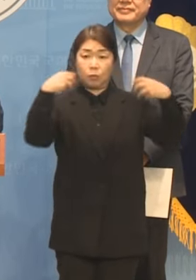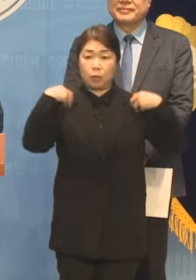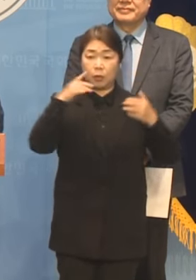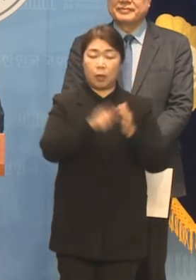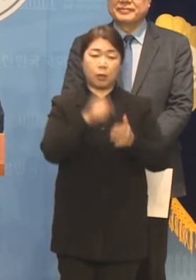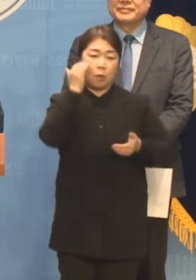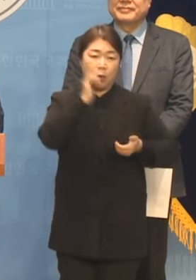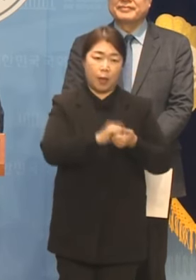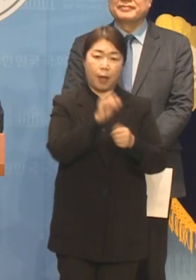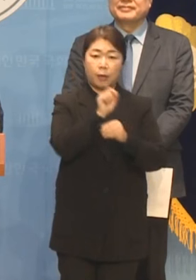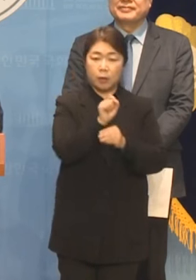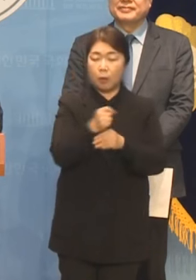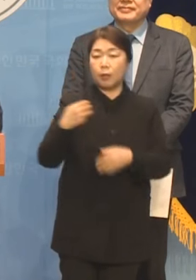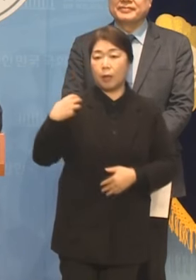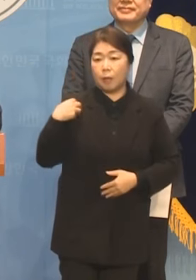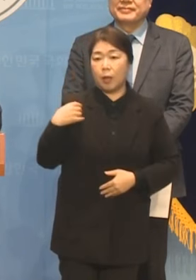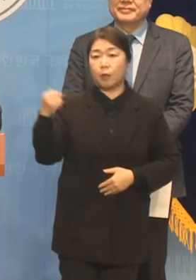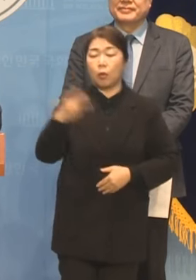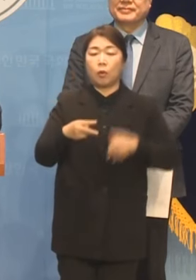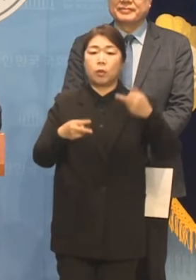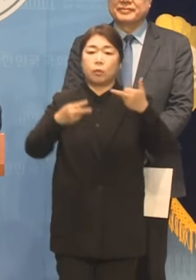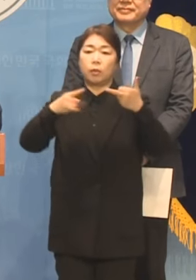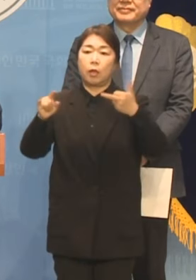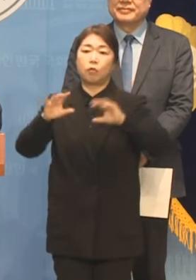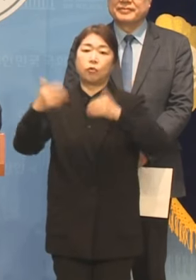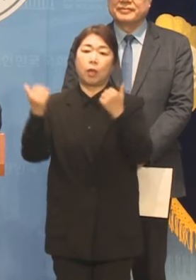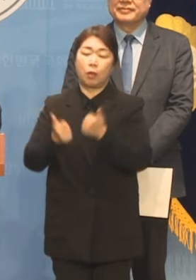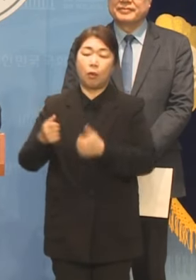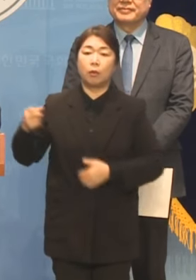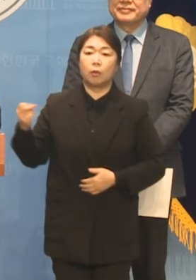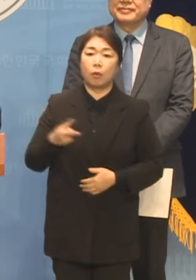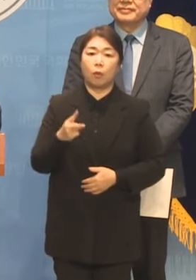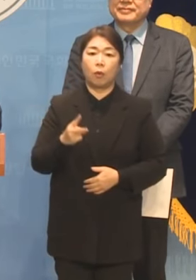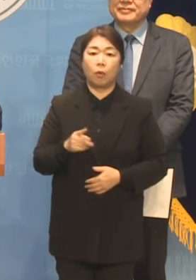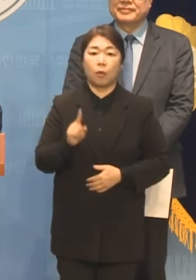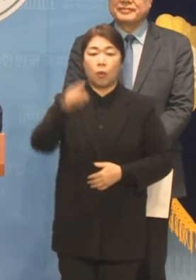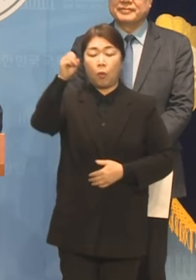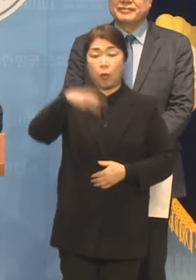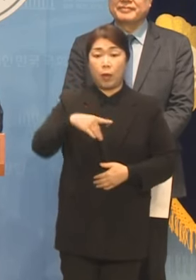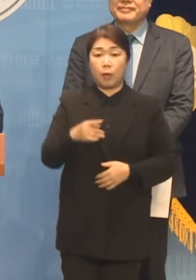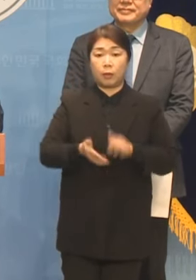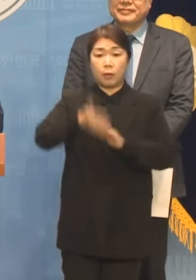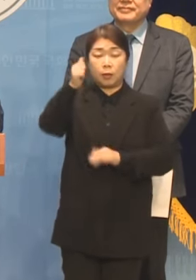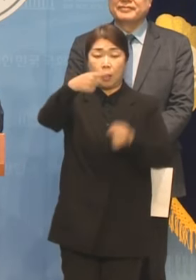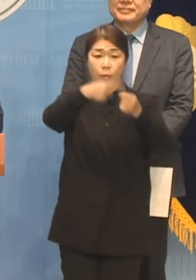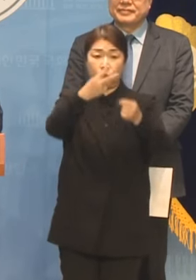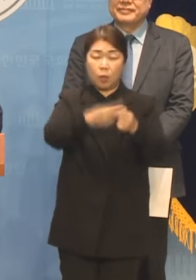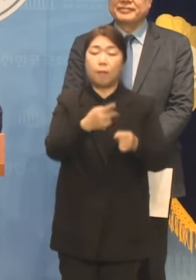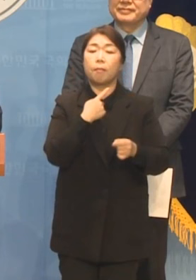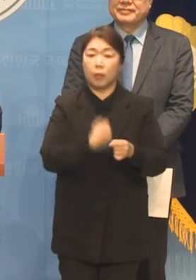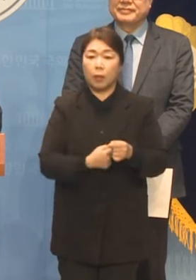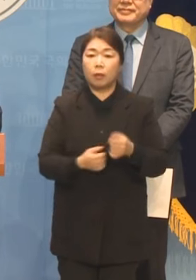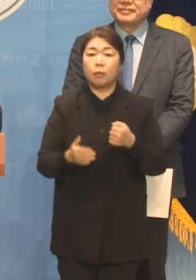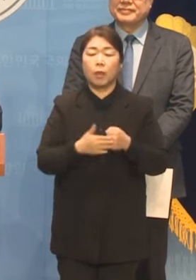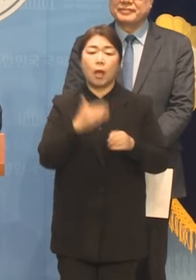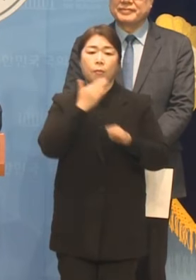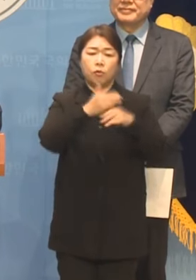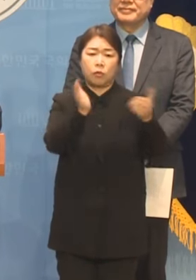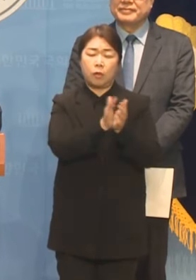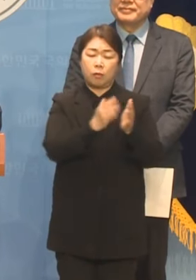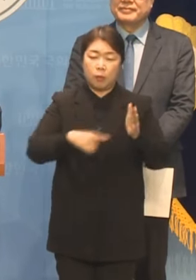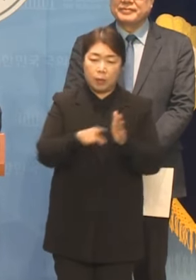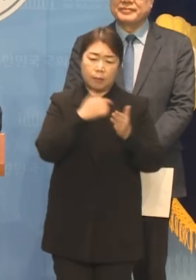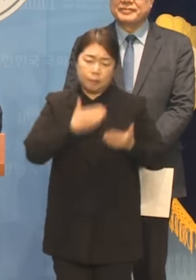청와대 행정관으로 17대 국회의원으로 그리고 재선 고향 시장으로 그 누구보다도 헌신했고